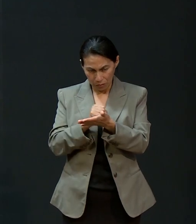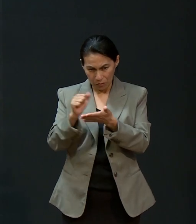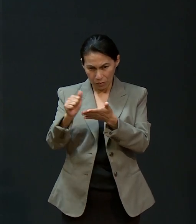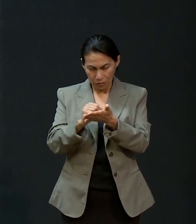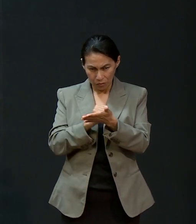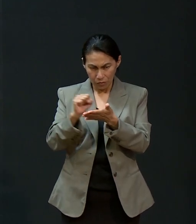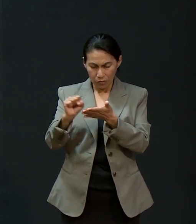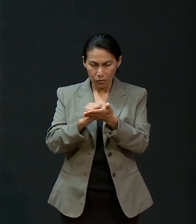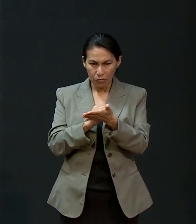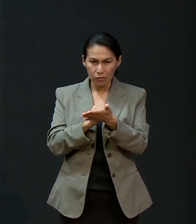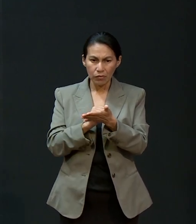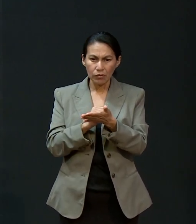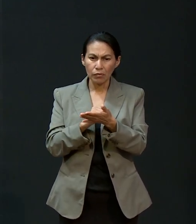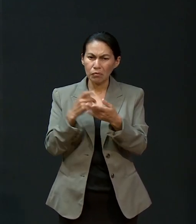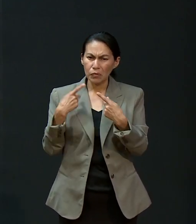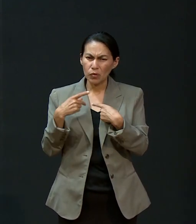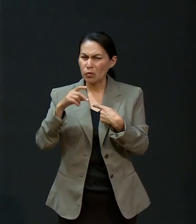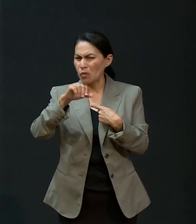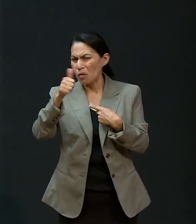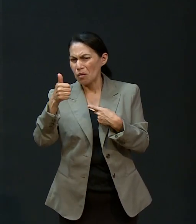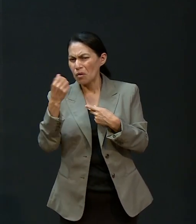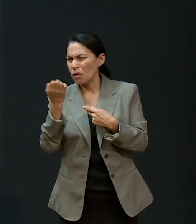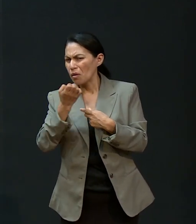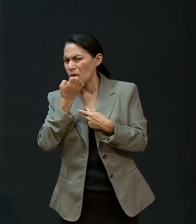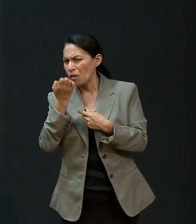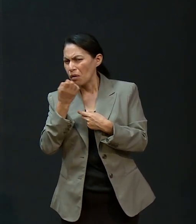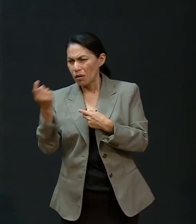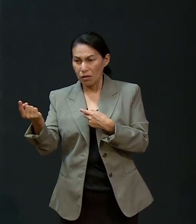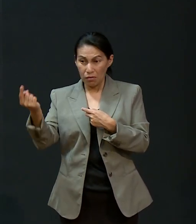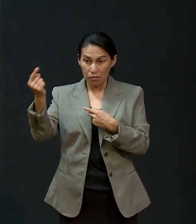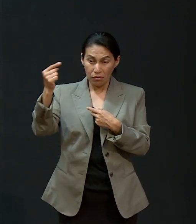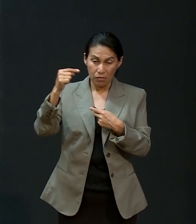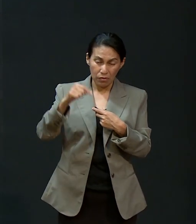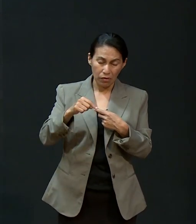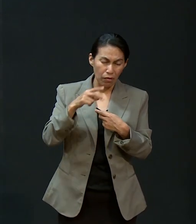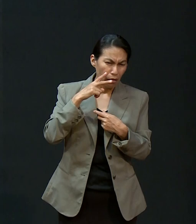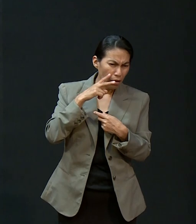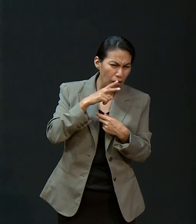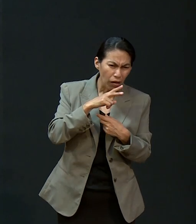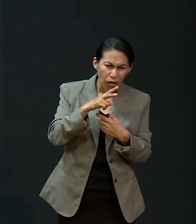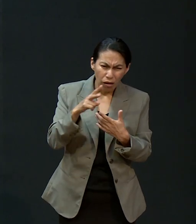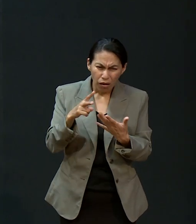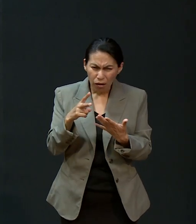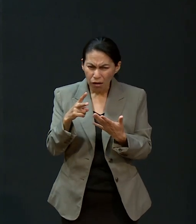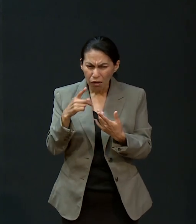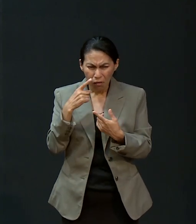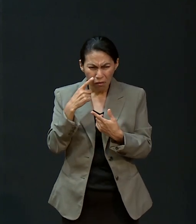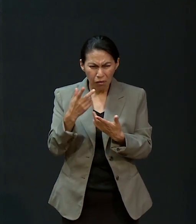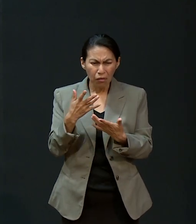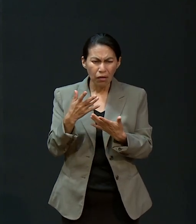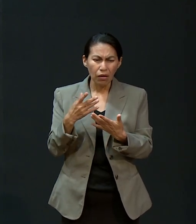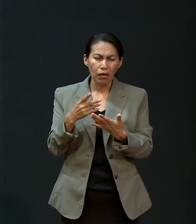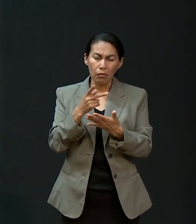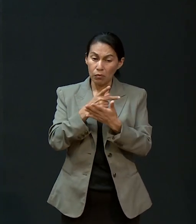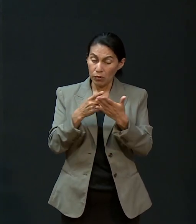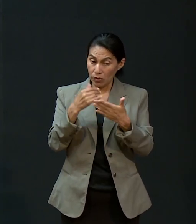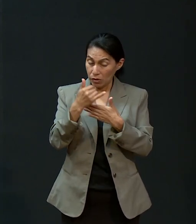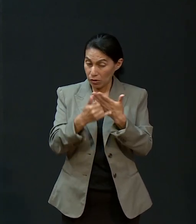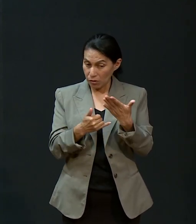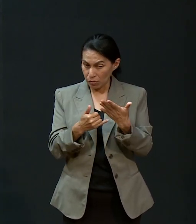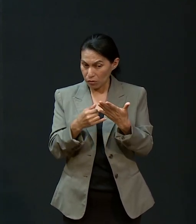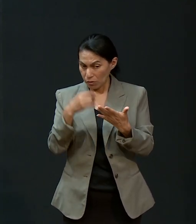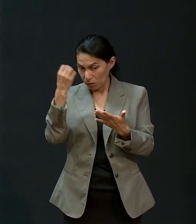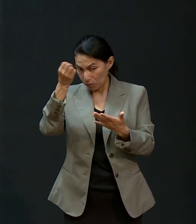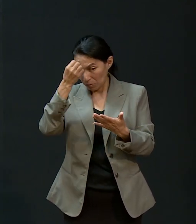semestre, donde venían otros críticos de otras escuelas a observar y dar su